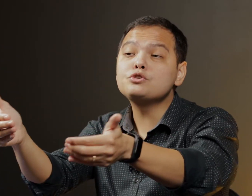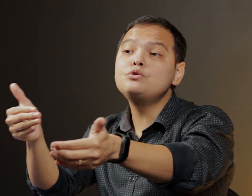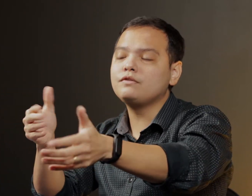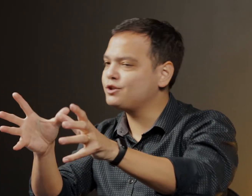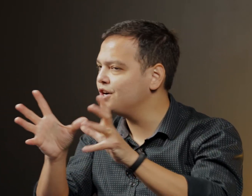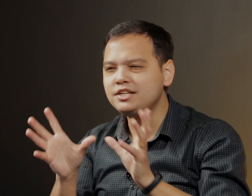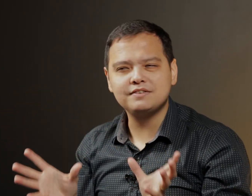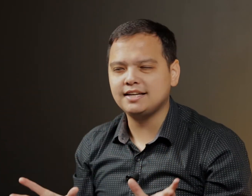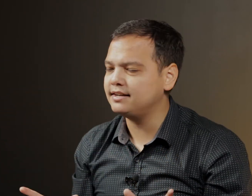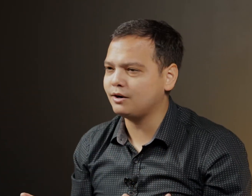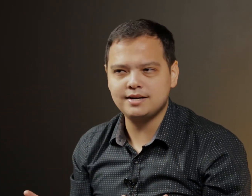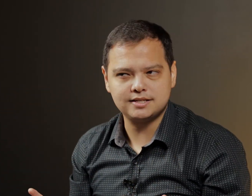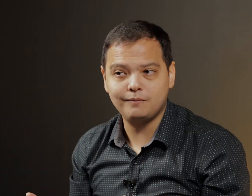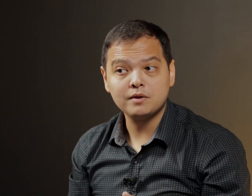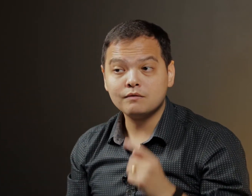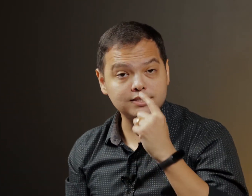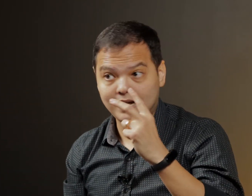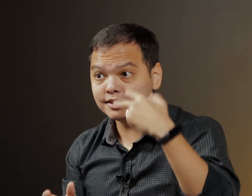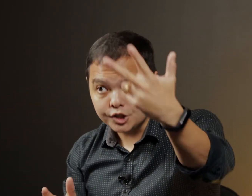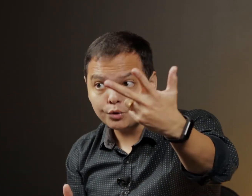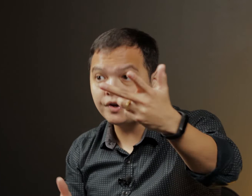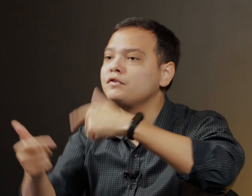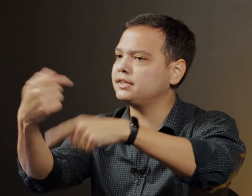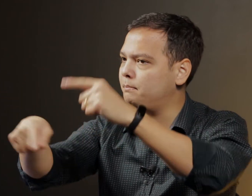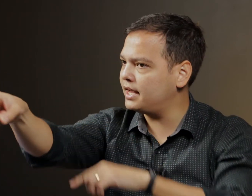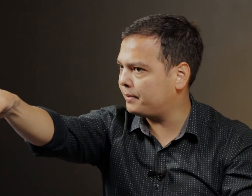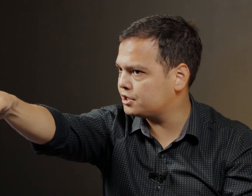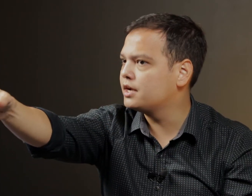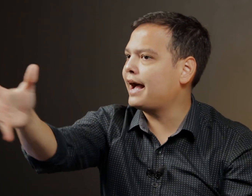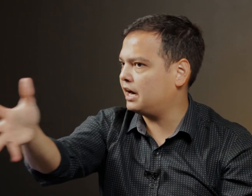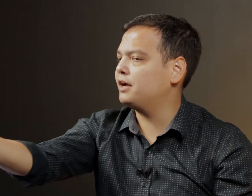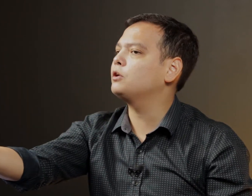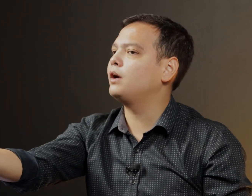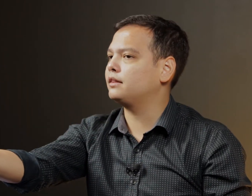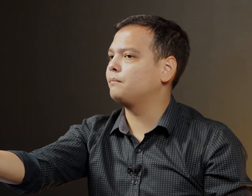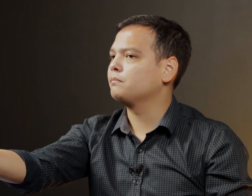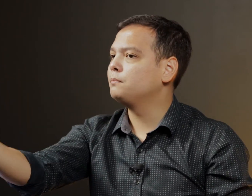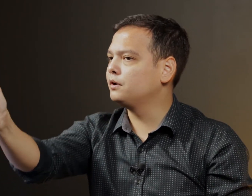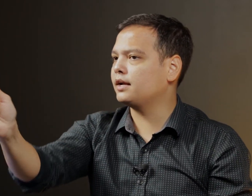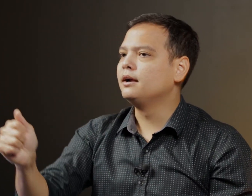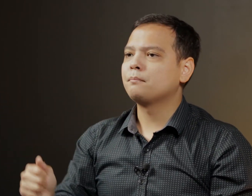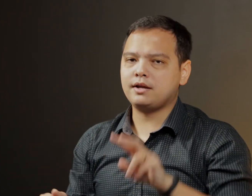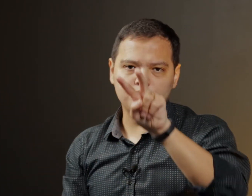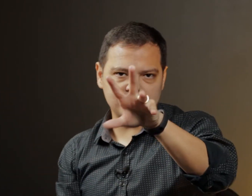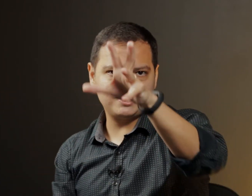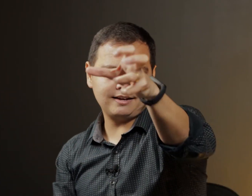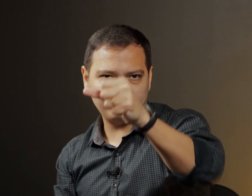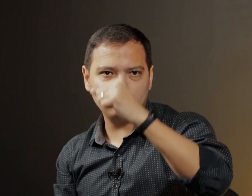surdo vai te corrigindo, você aceita a correção. Você, assistindo o vídeo, você também aprende a gramática correta. Por quê? Porque o seu cérebro já está vendo. E quando